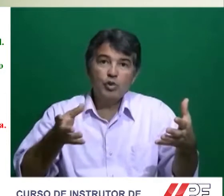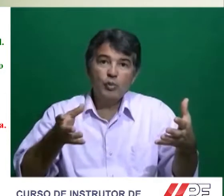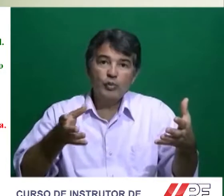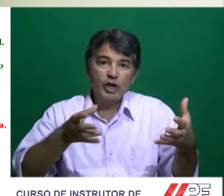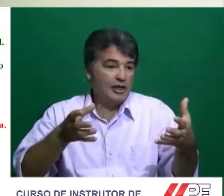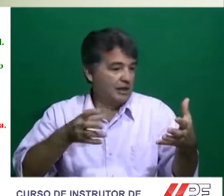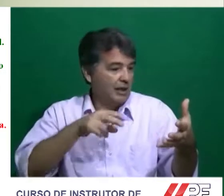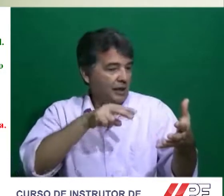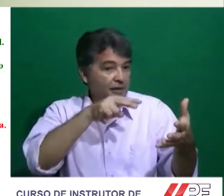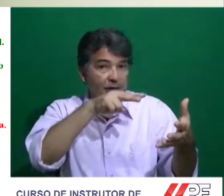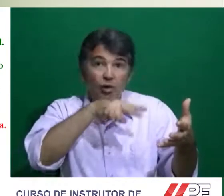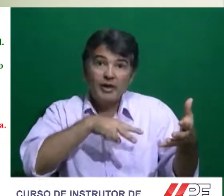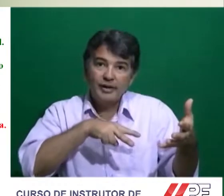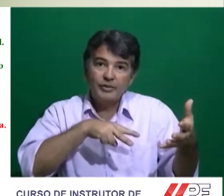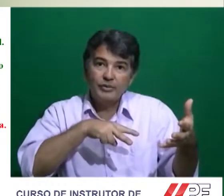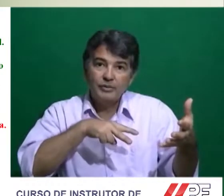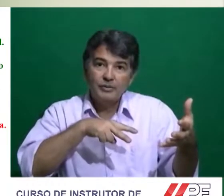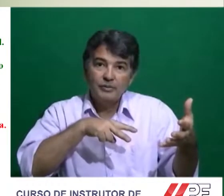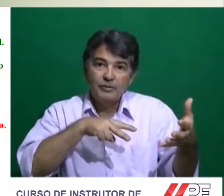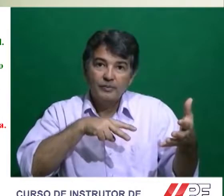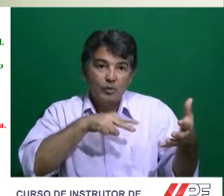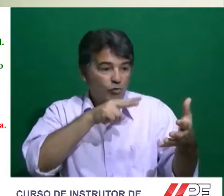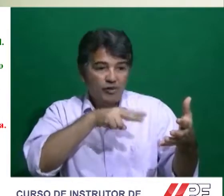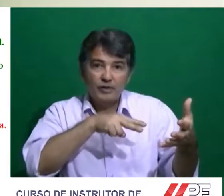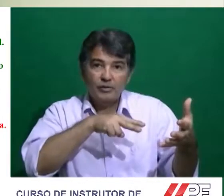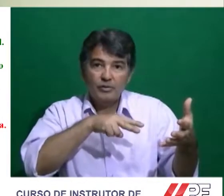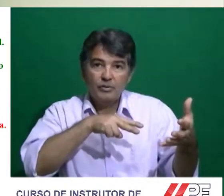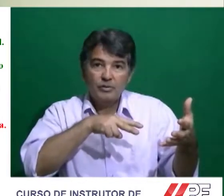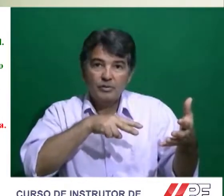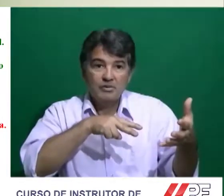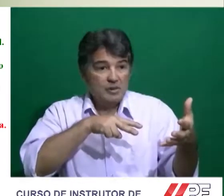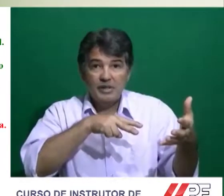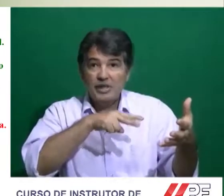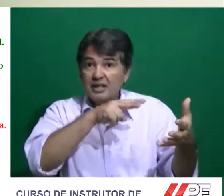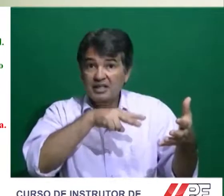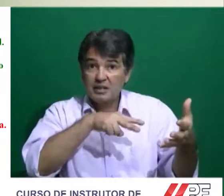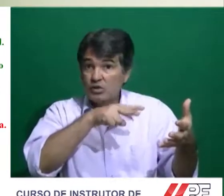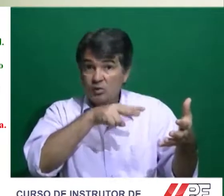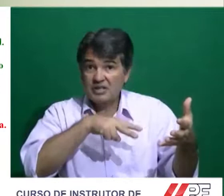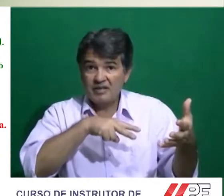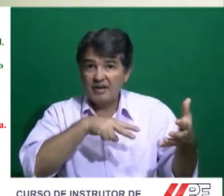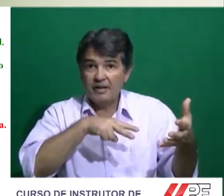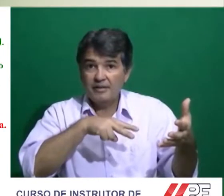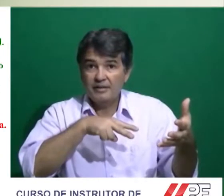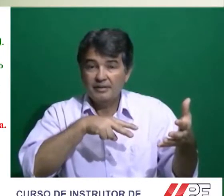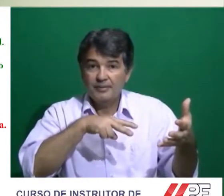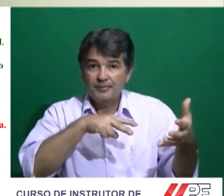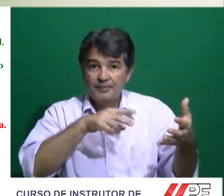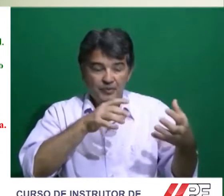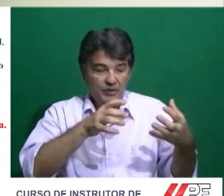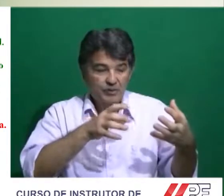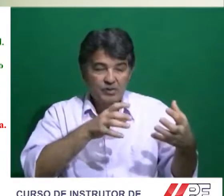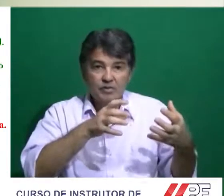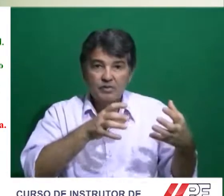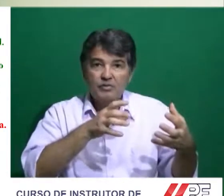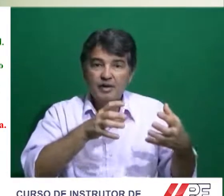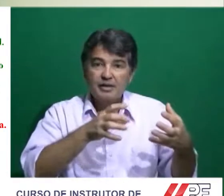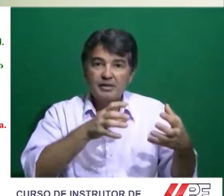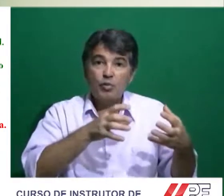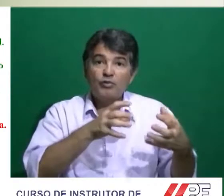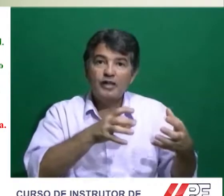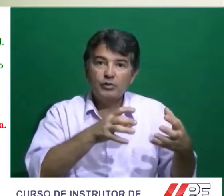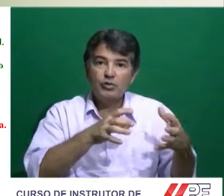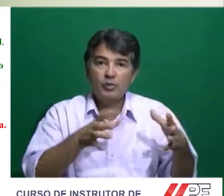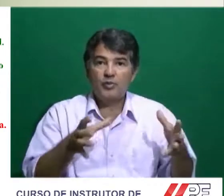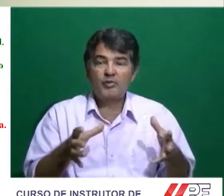o aluno estudou. Porque ele está olhando. Ou vendo. Sem prestar atenção. Sem observar. São